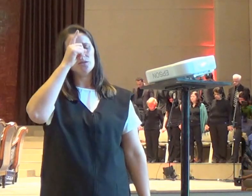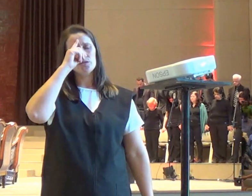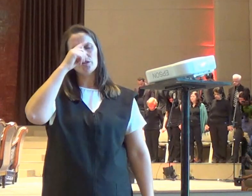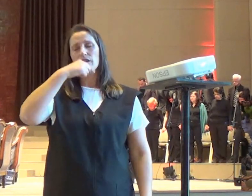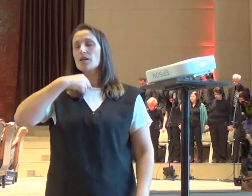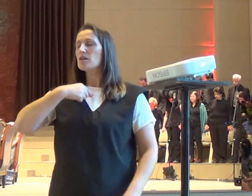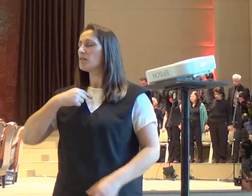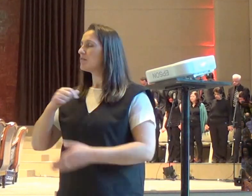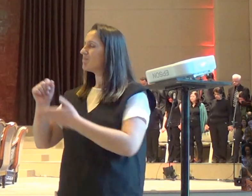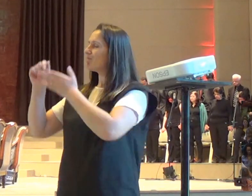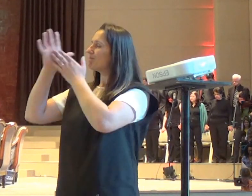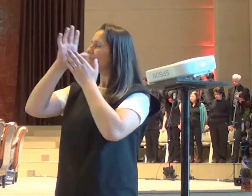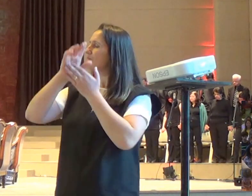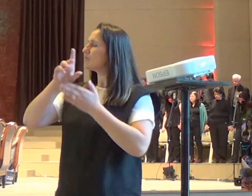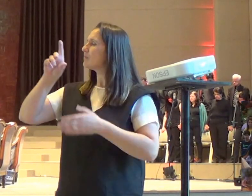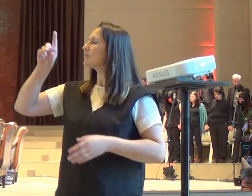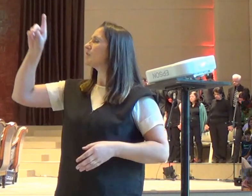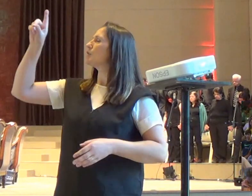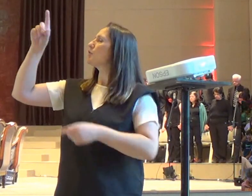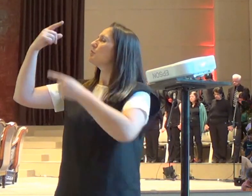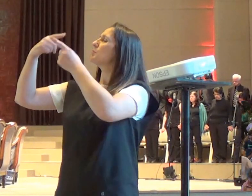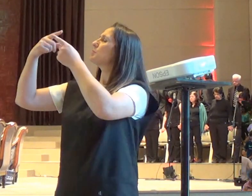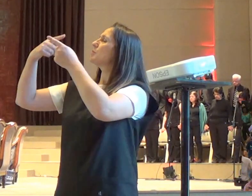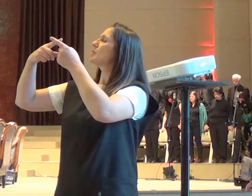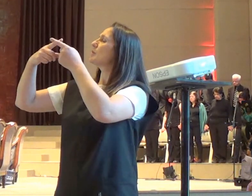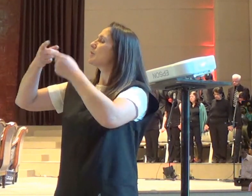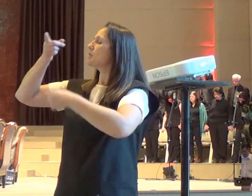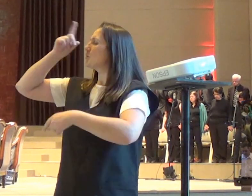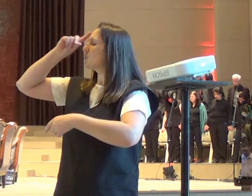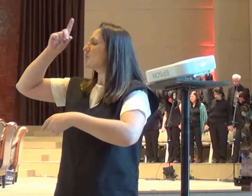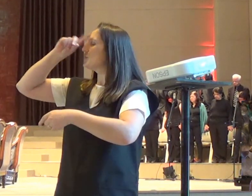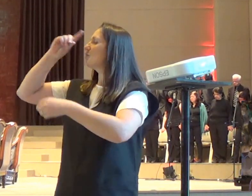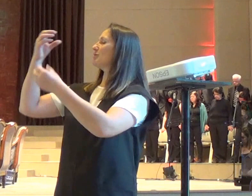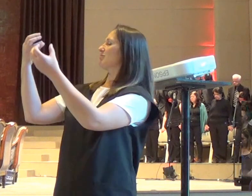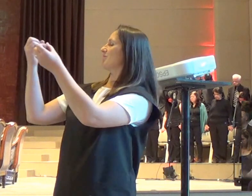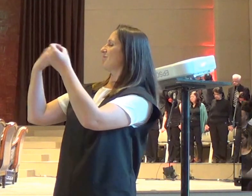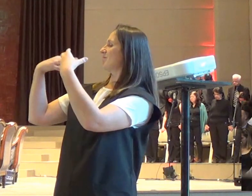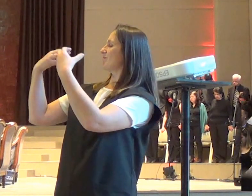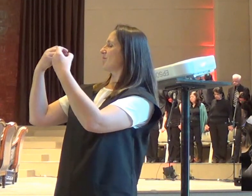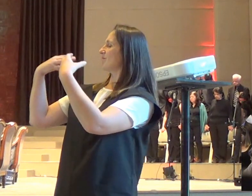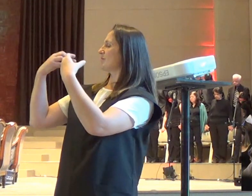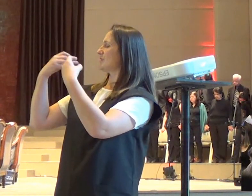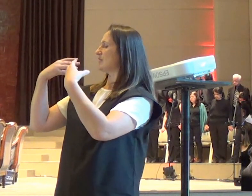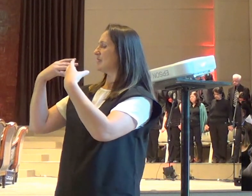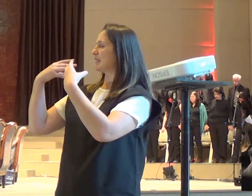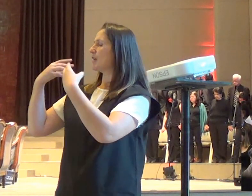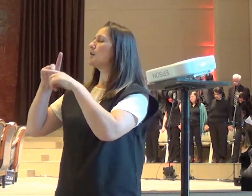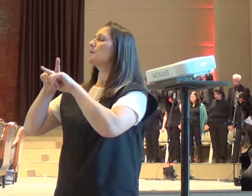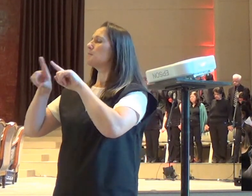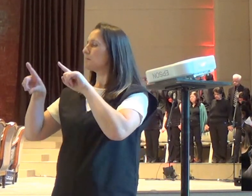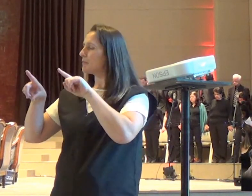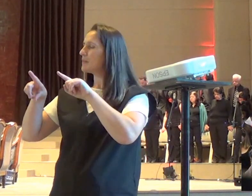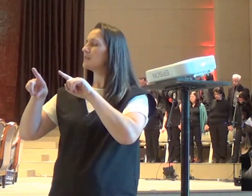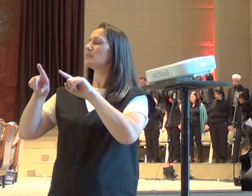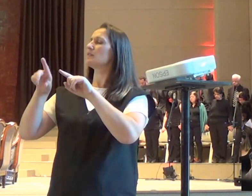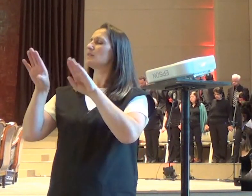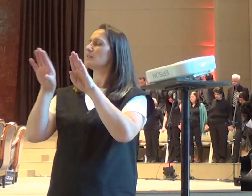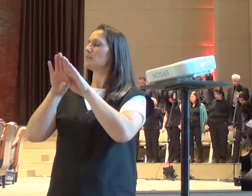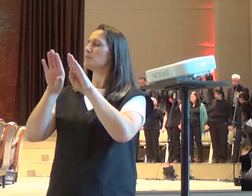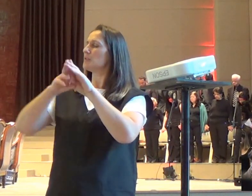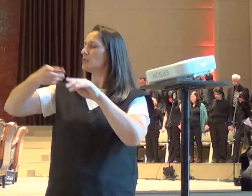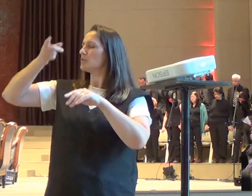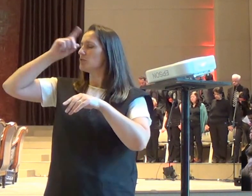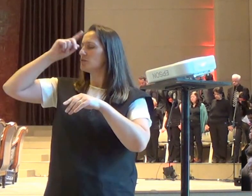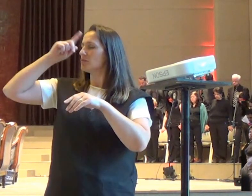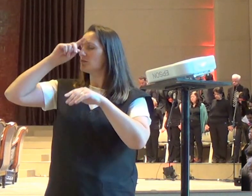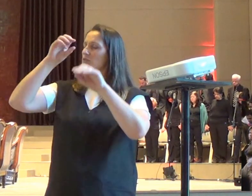louco porque o senhor me faz uma joia preciosa que o senhor molda mas o senhor faz cada um dos meus irmãos joia preciosa que